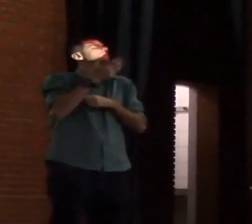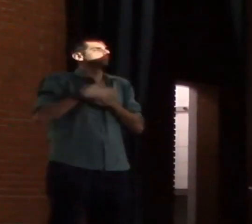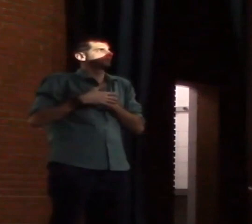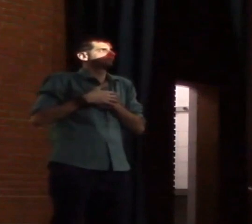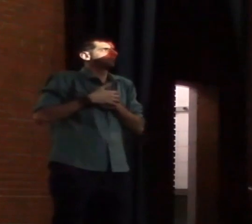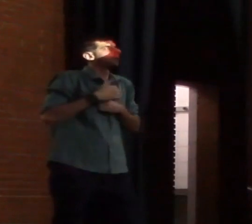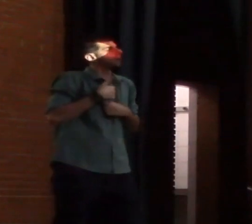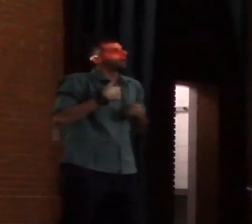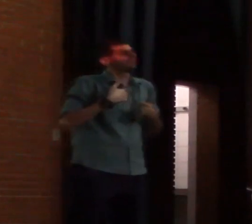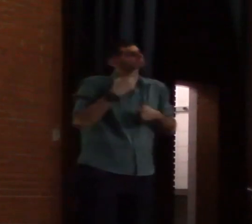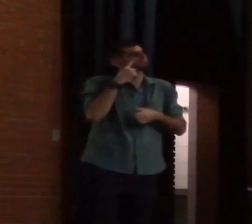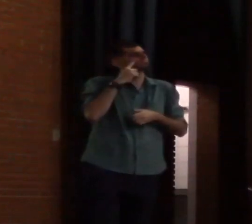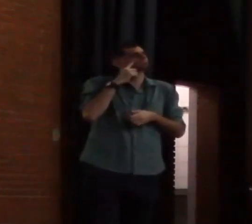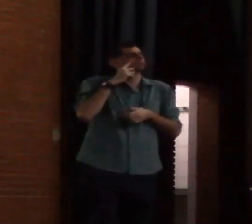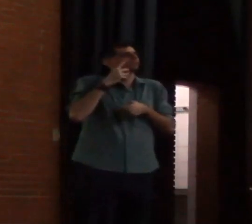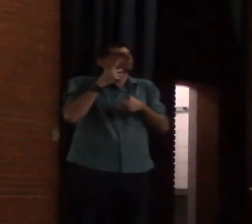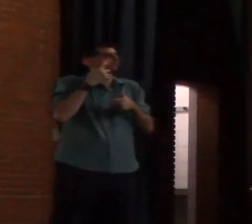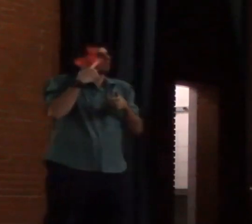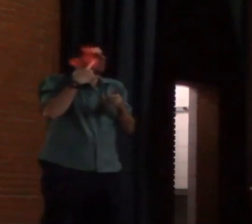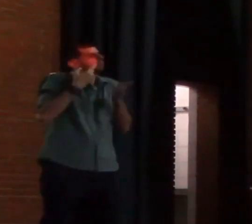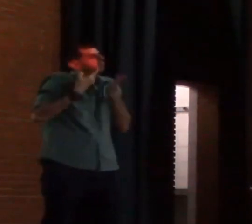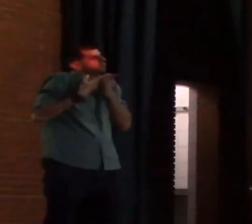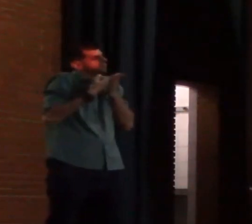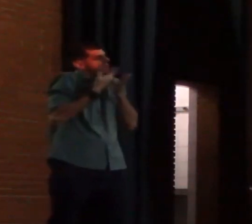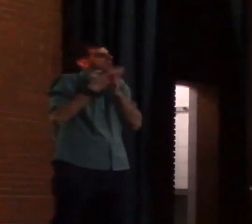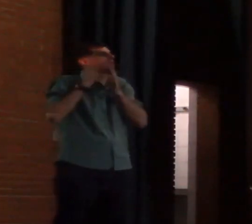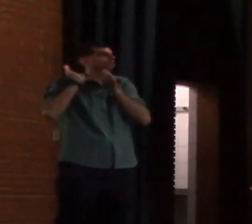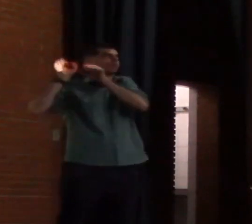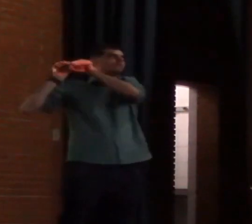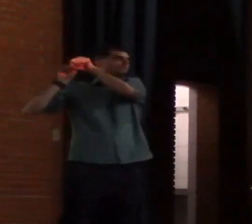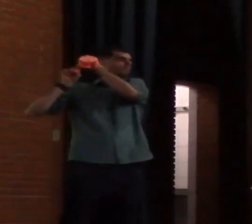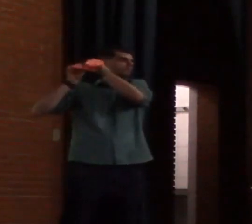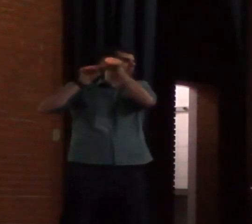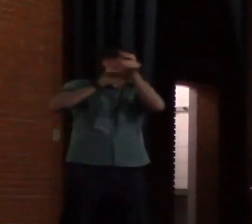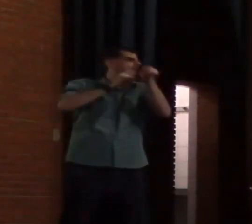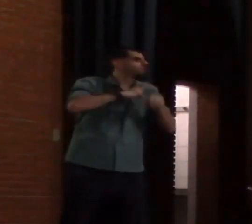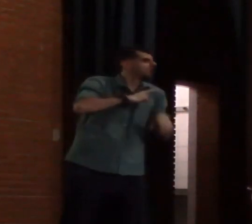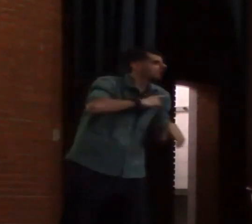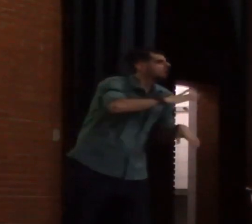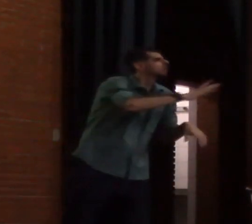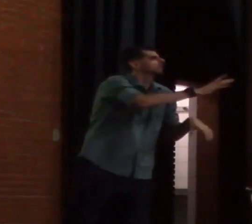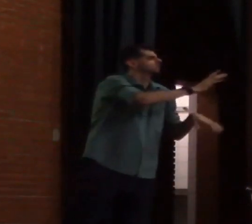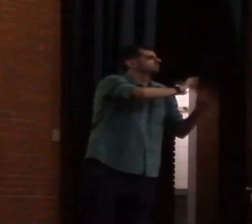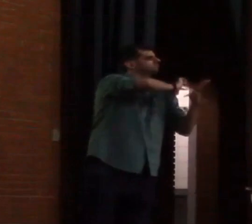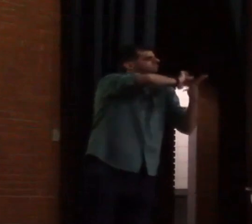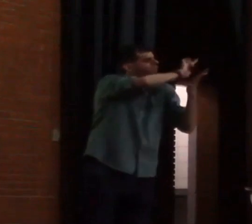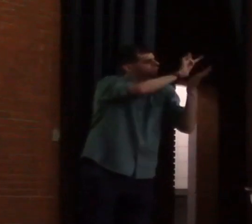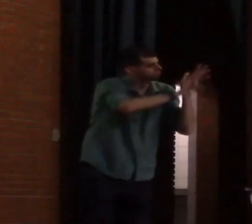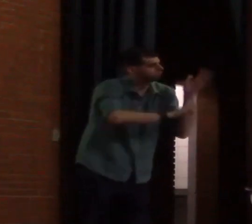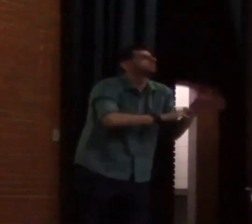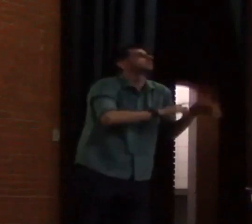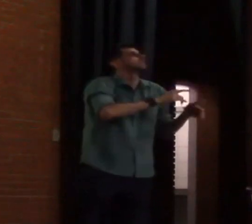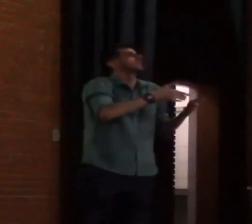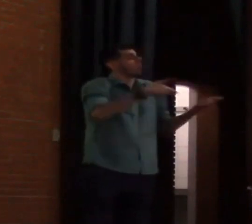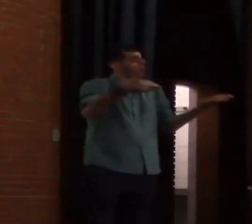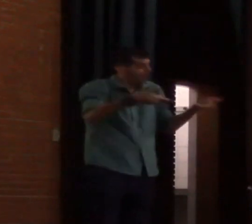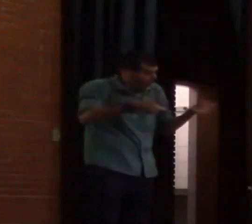O vídeo que eu apresentei, né? Então, assim, ali naquele vídeo, né? Eu tenho diversas formações, né? Em diversas áreas,